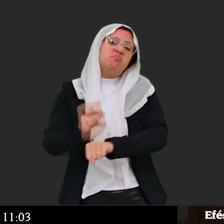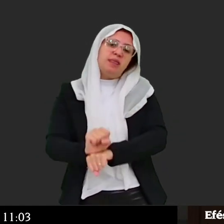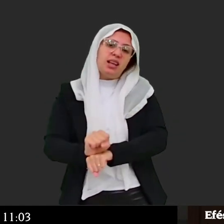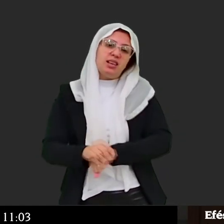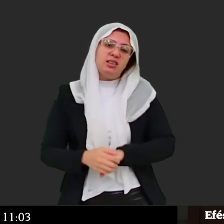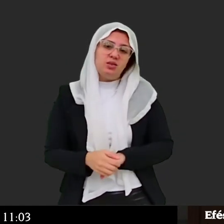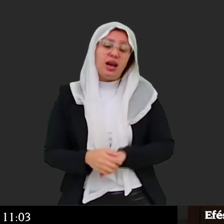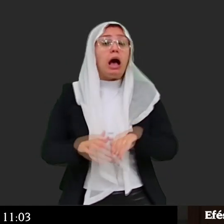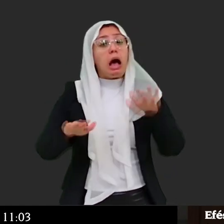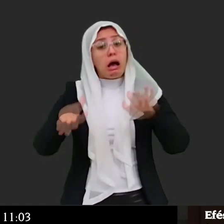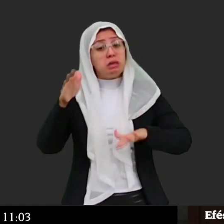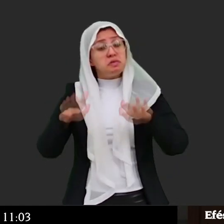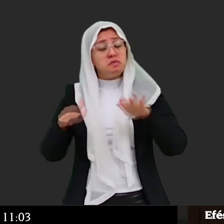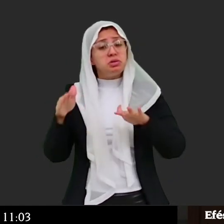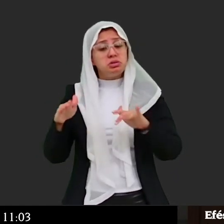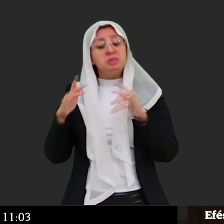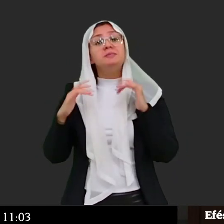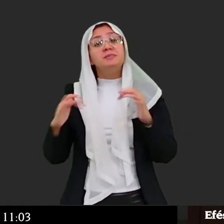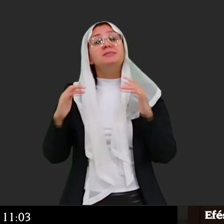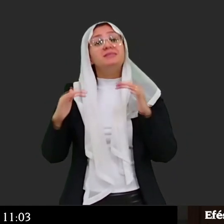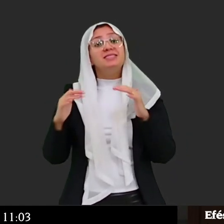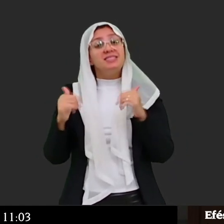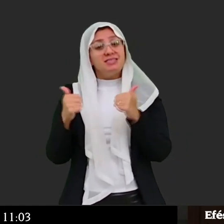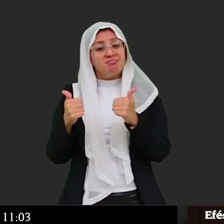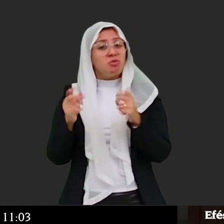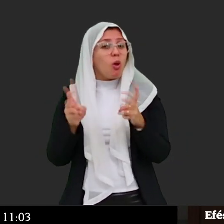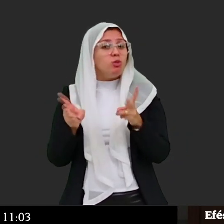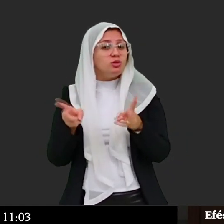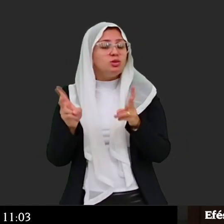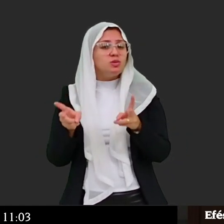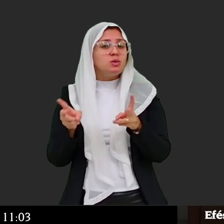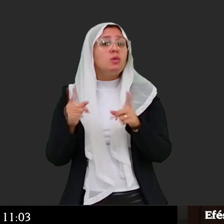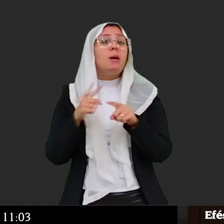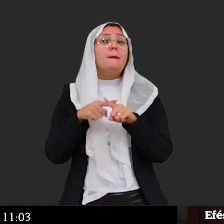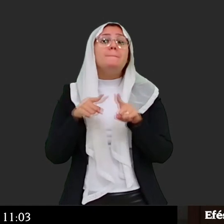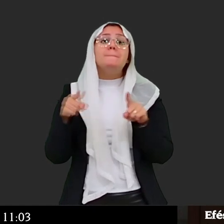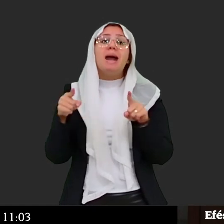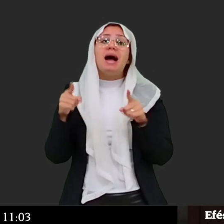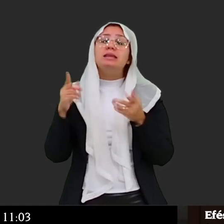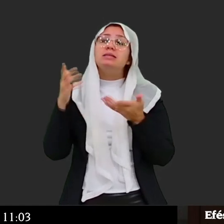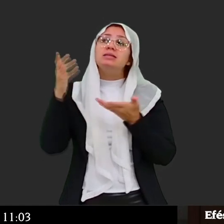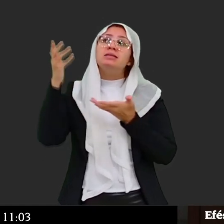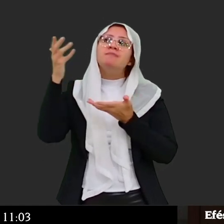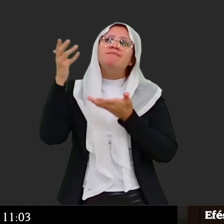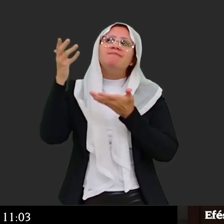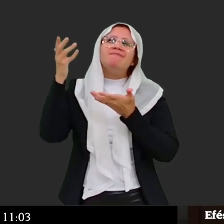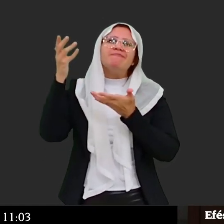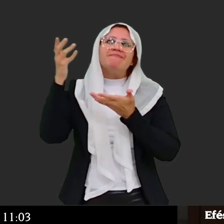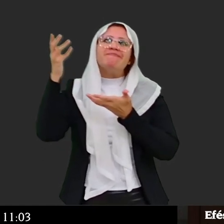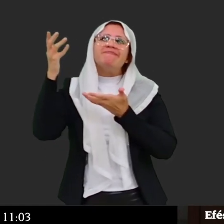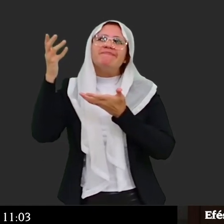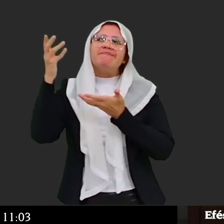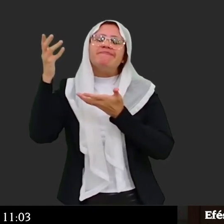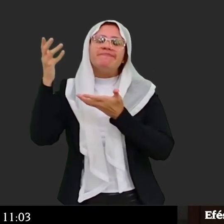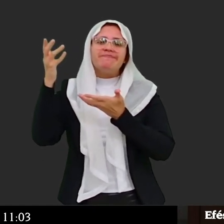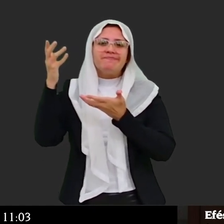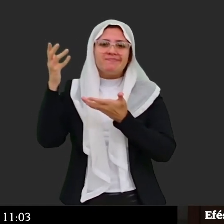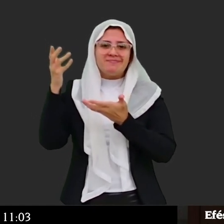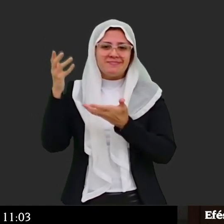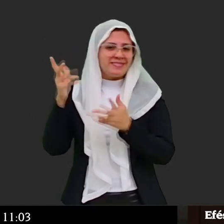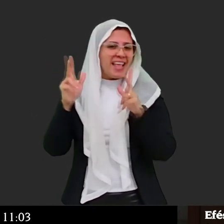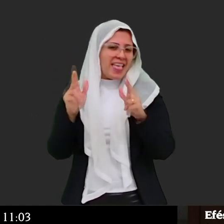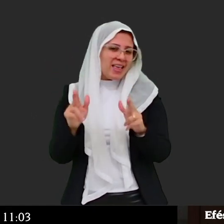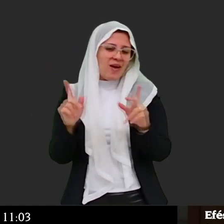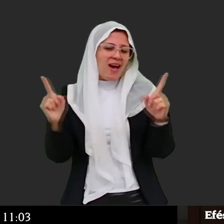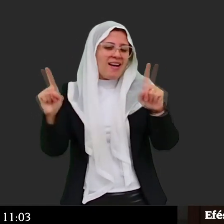até continuar, só que o relacionamento com o Espírito está abalado. É como marido e